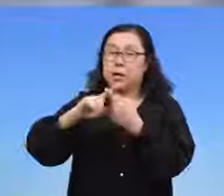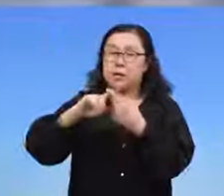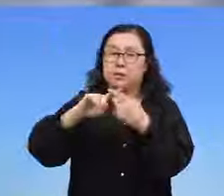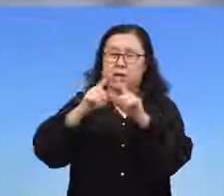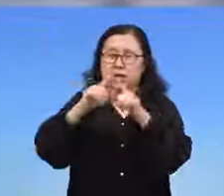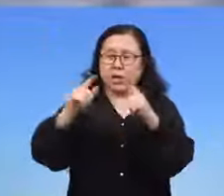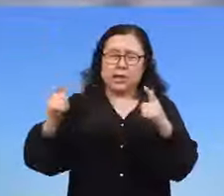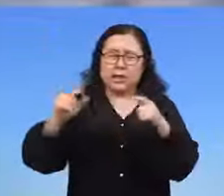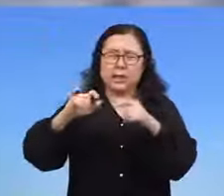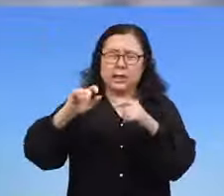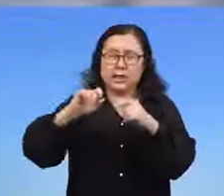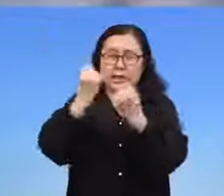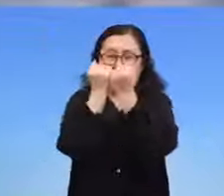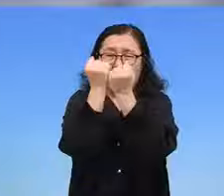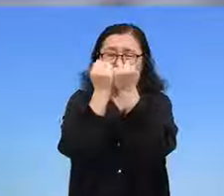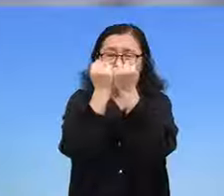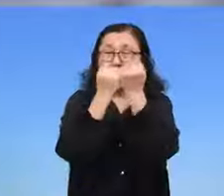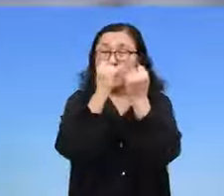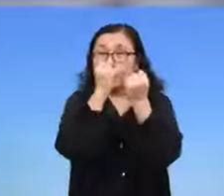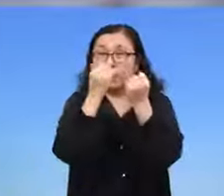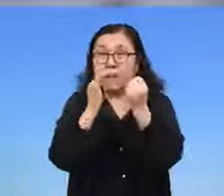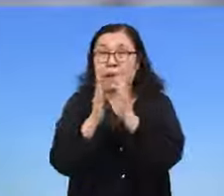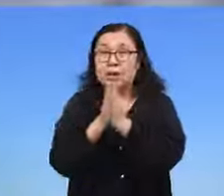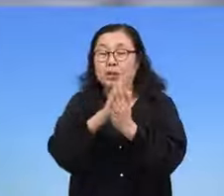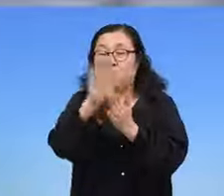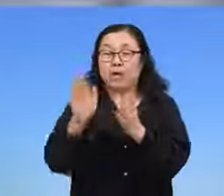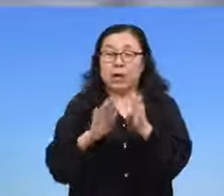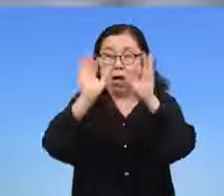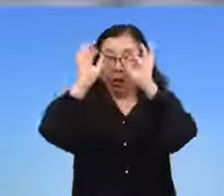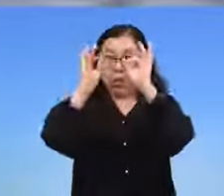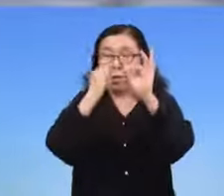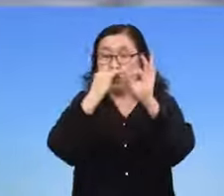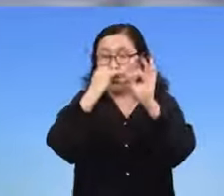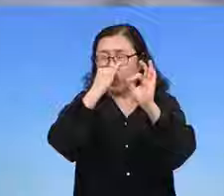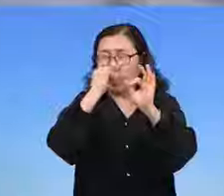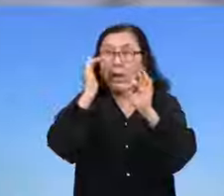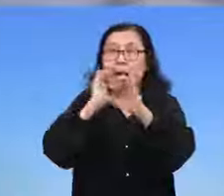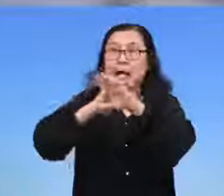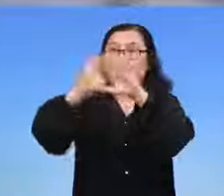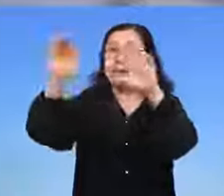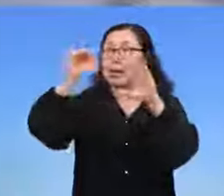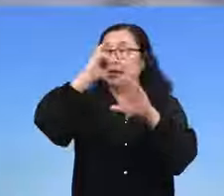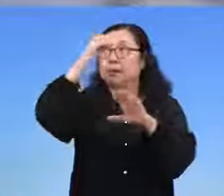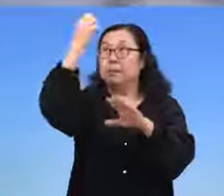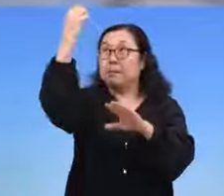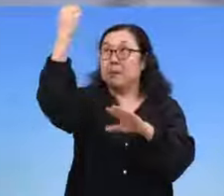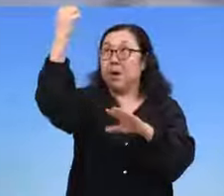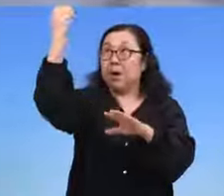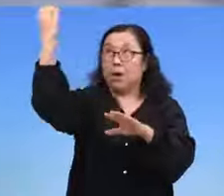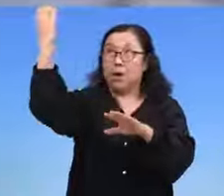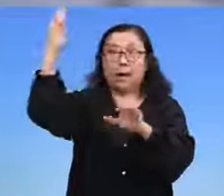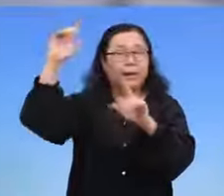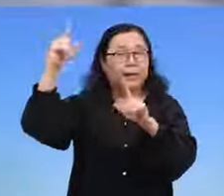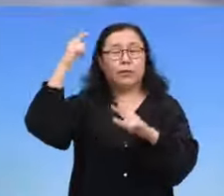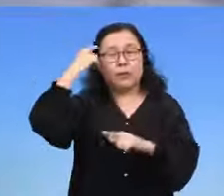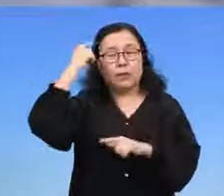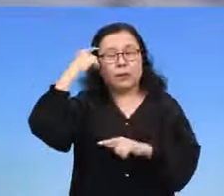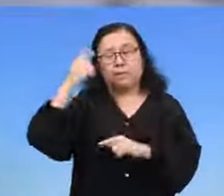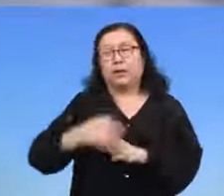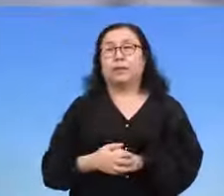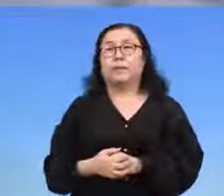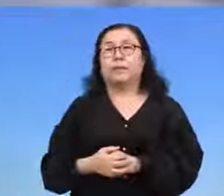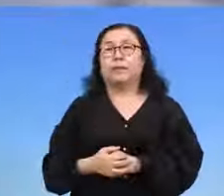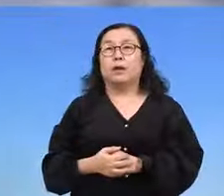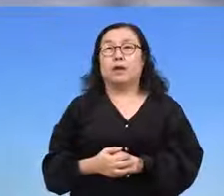가지고 여러 해석들이 있지만 저는 이 별이 우리가 그냥 눈으로 볼 수 있는 하늘에 떠 있는 그런 일반적인 별은 아니라고 생각을